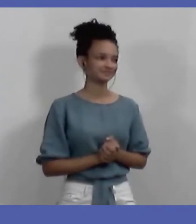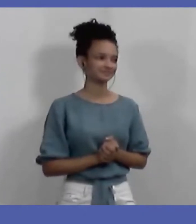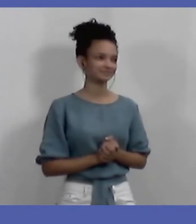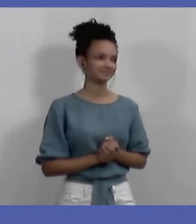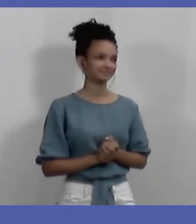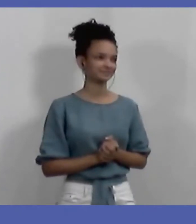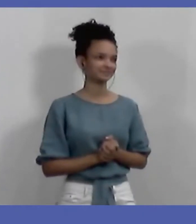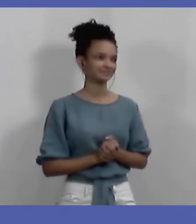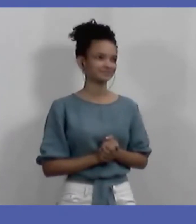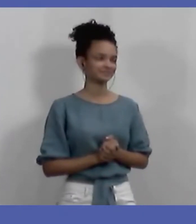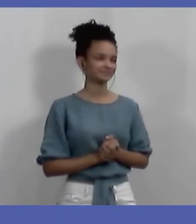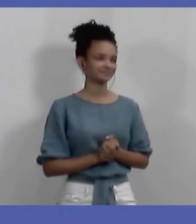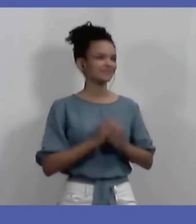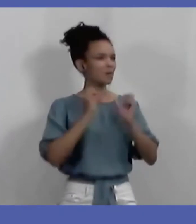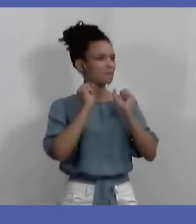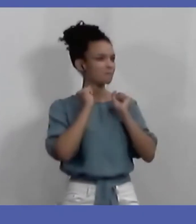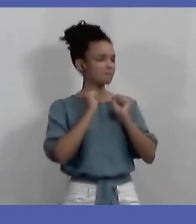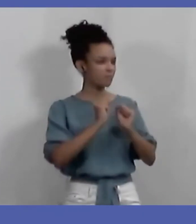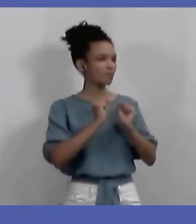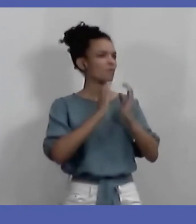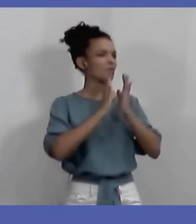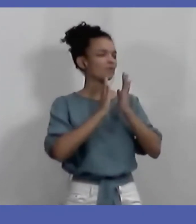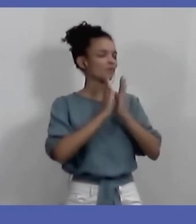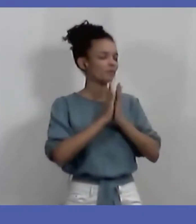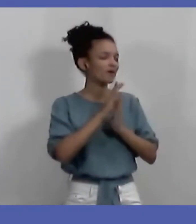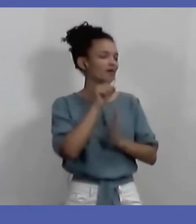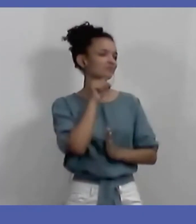Posso orar por você?